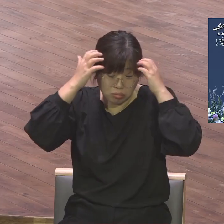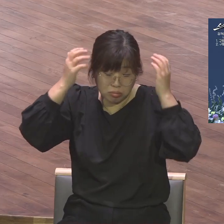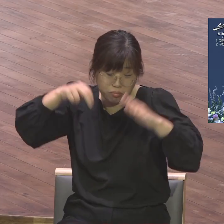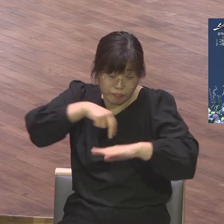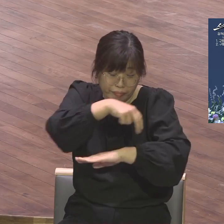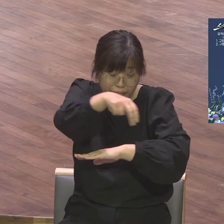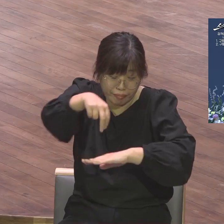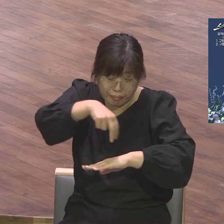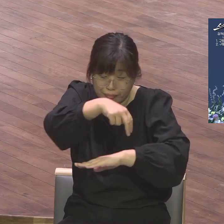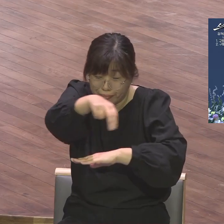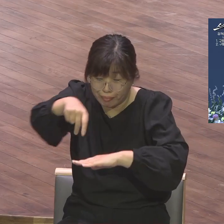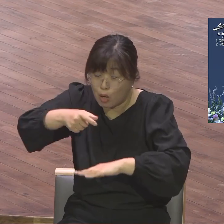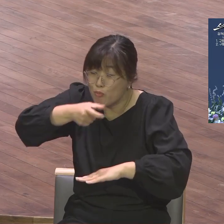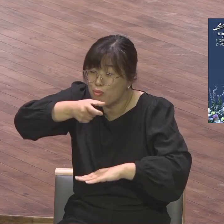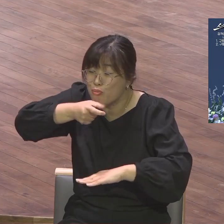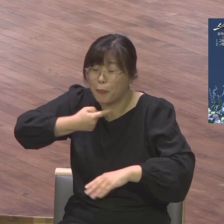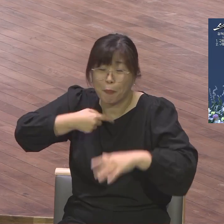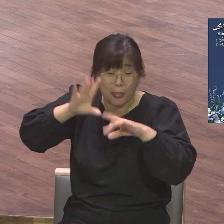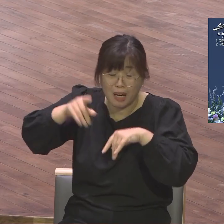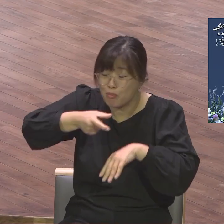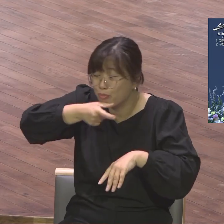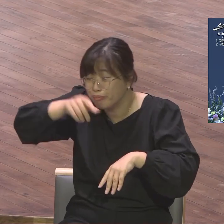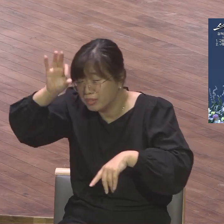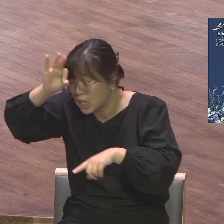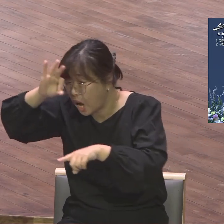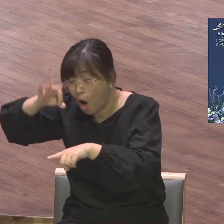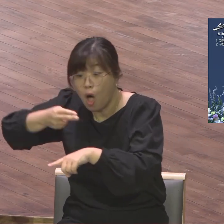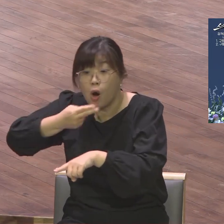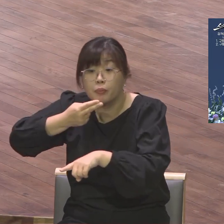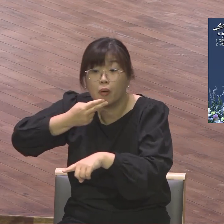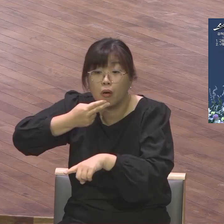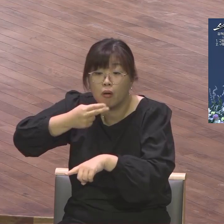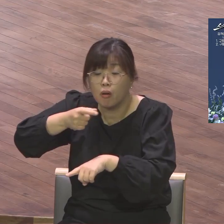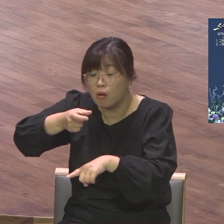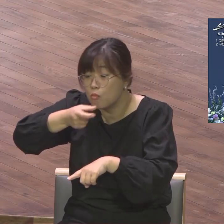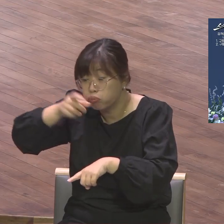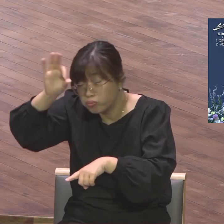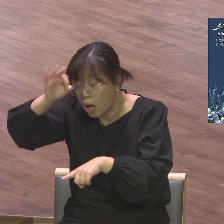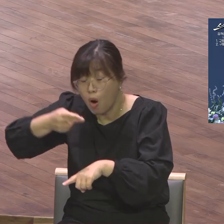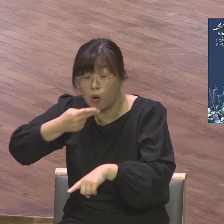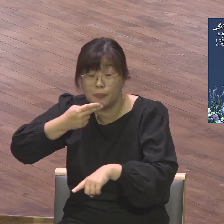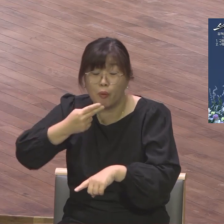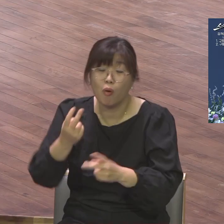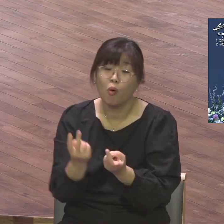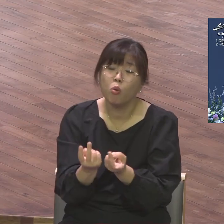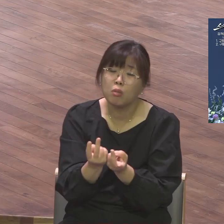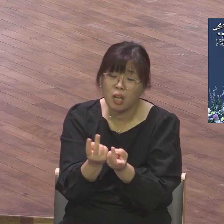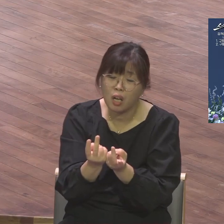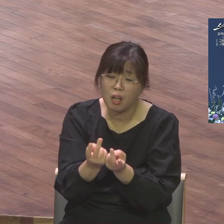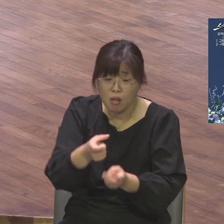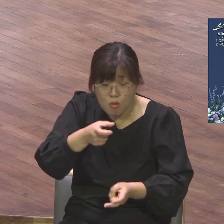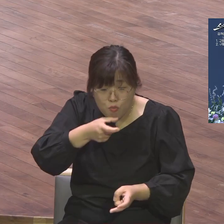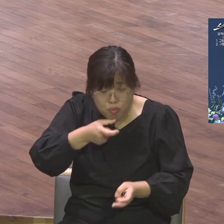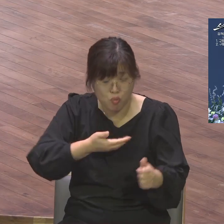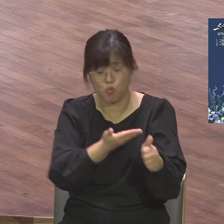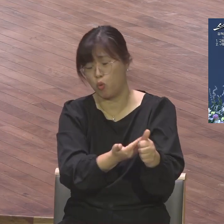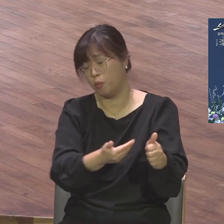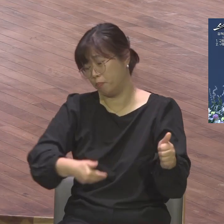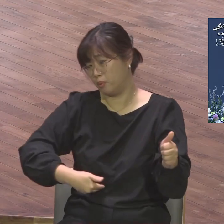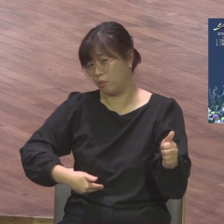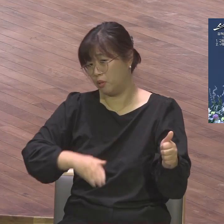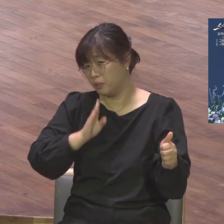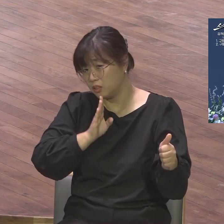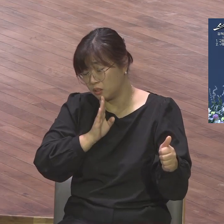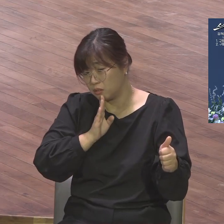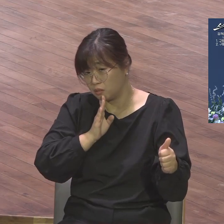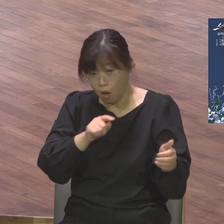인생의 오아시스, 생명 되시는 예수 그리스도를 모르고 엉뚱한 곳에서 지금 헤매고 살고 있습니다. 지금 이